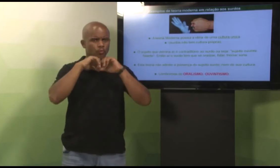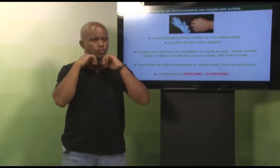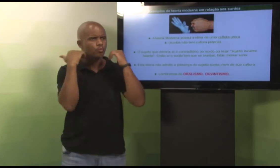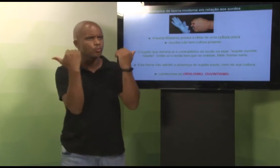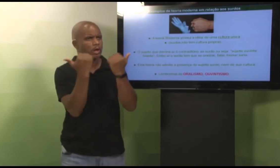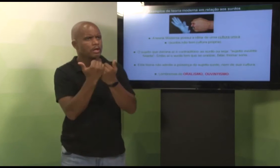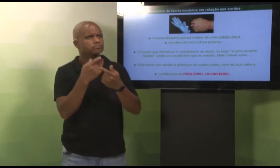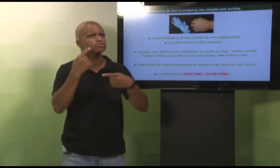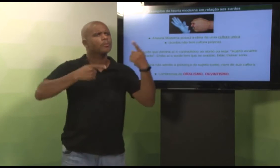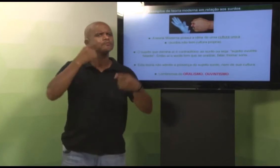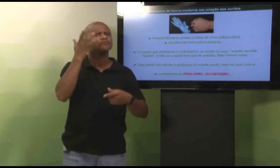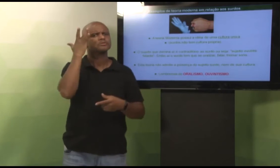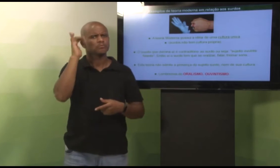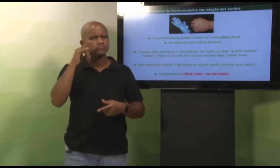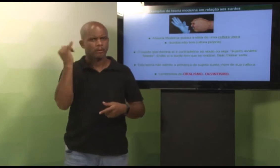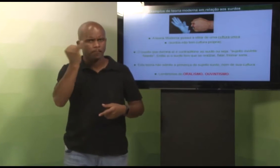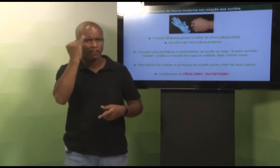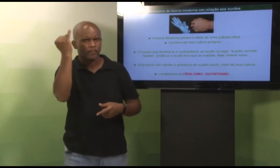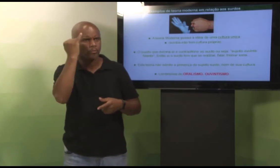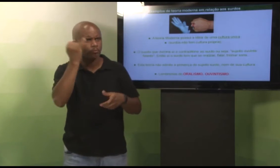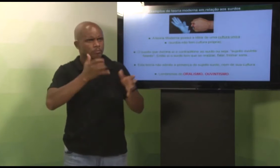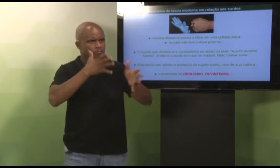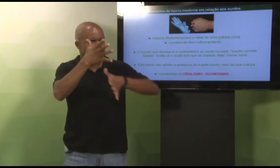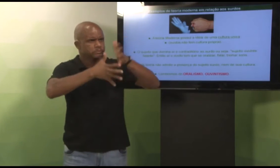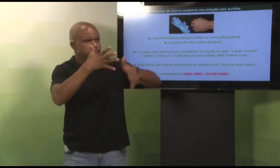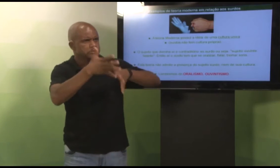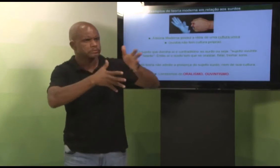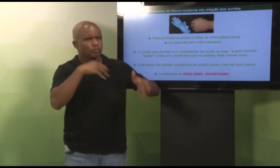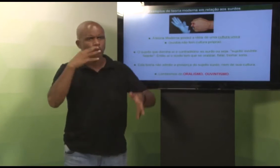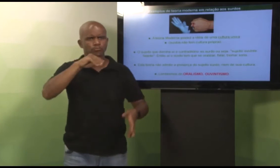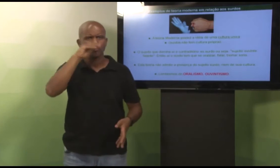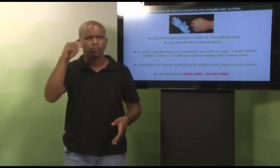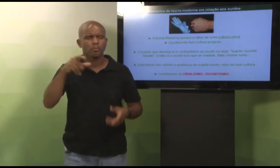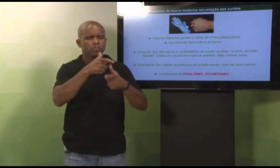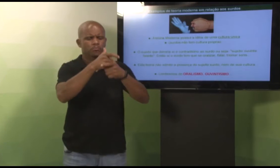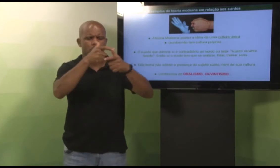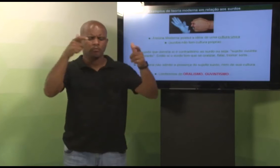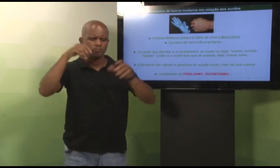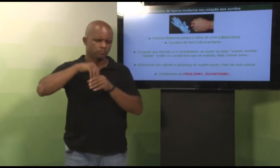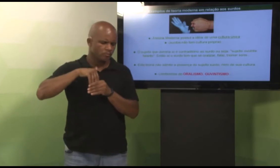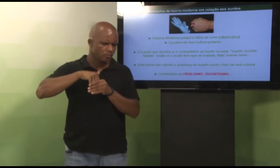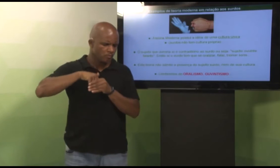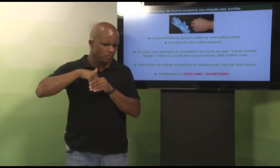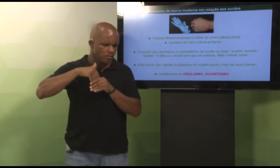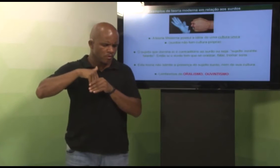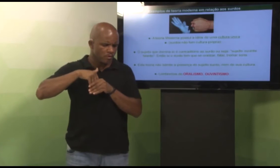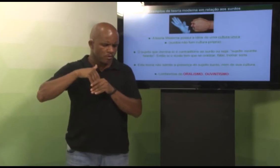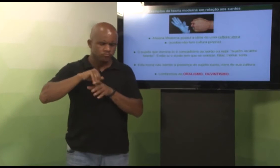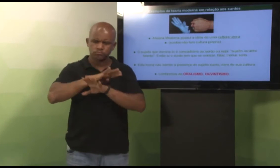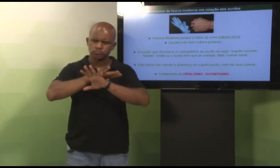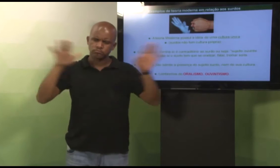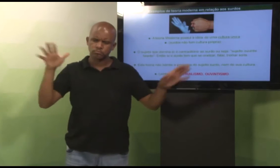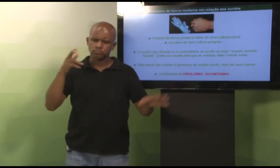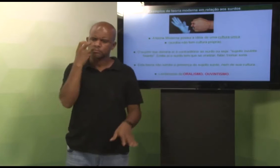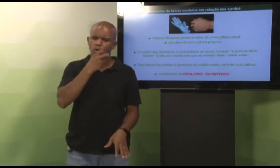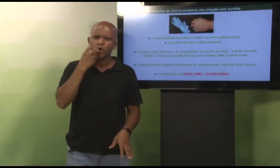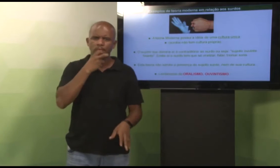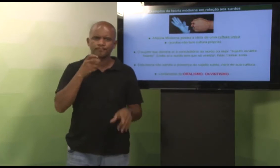muito importante, onde a maioria ouvinte foi discutir, debater sobre a importância da língua de sinais ou